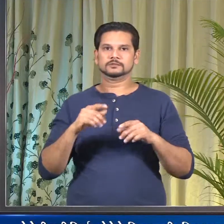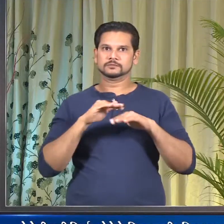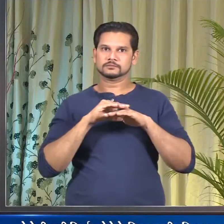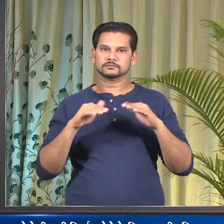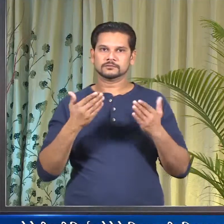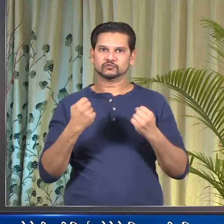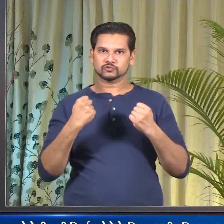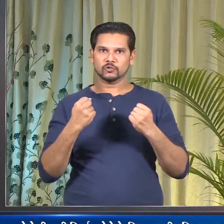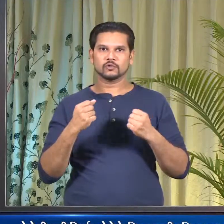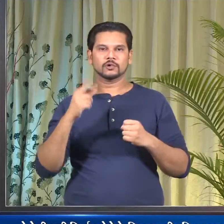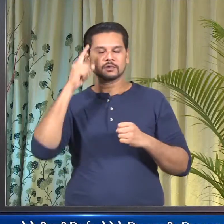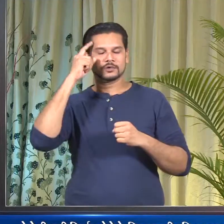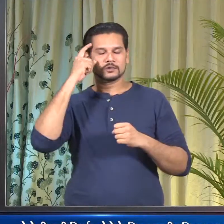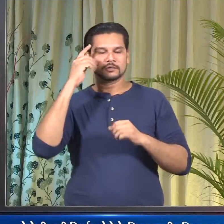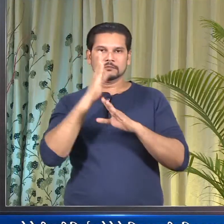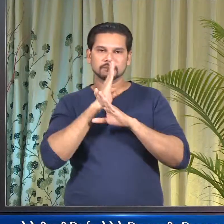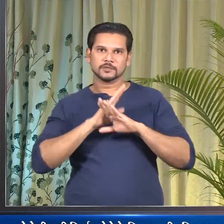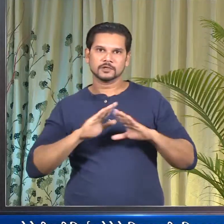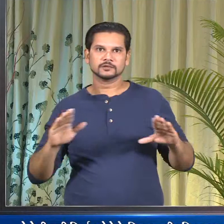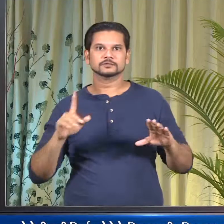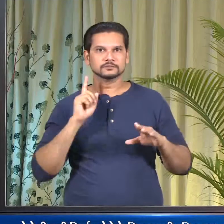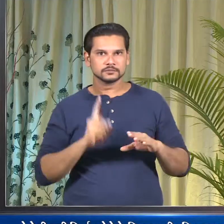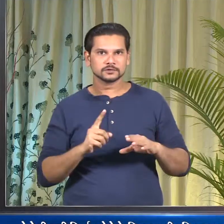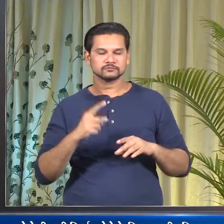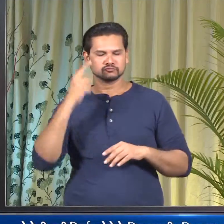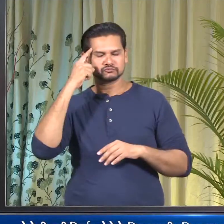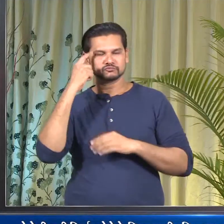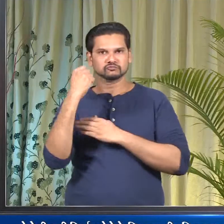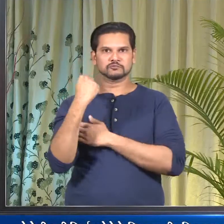हो, शान्त हो और बुद्धी निस्पक्ष हो